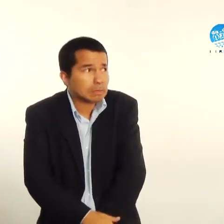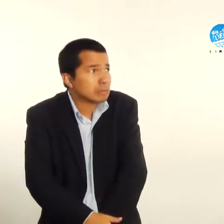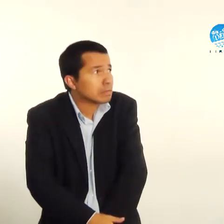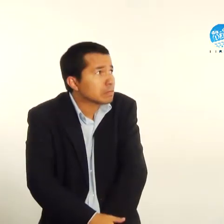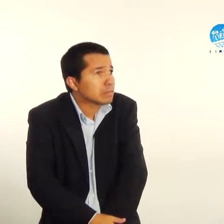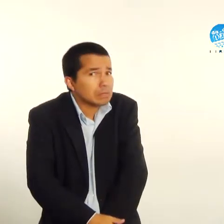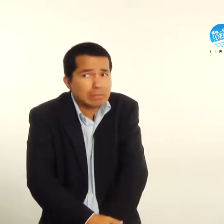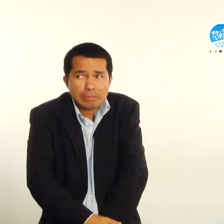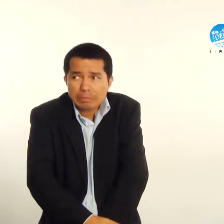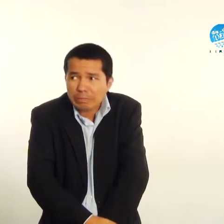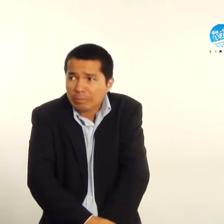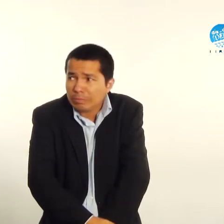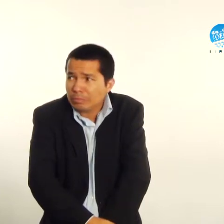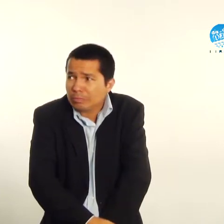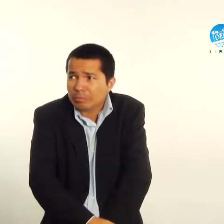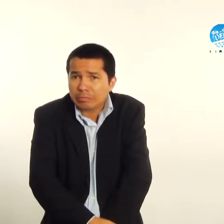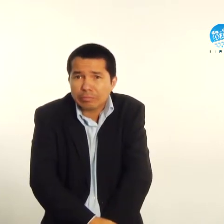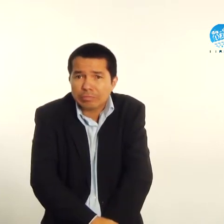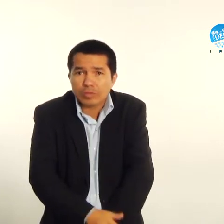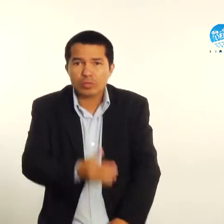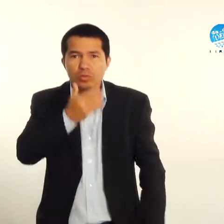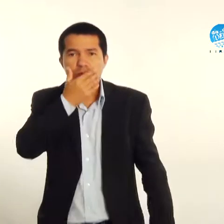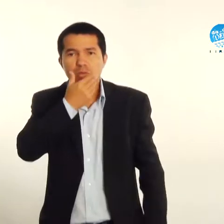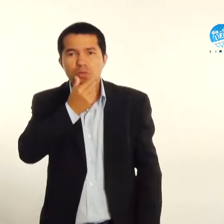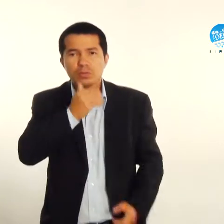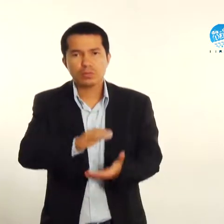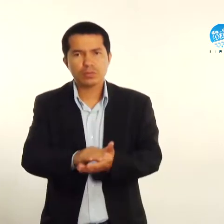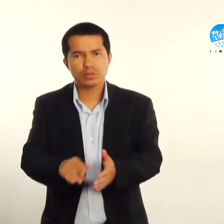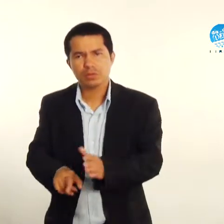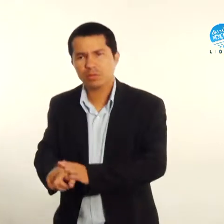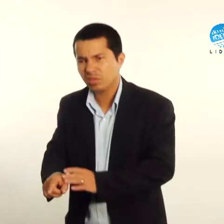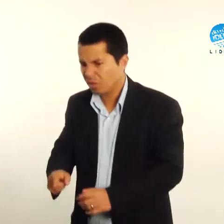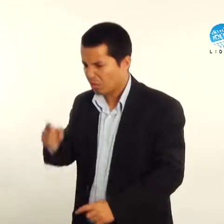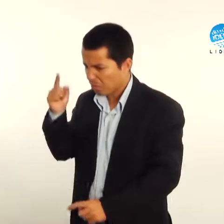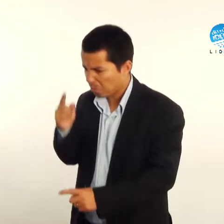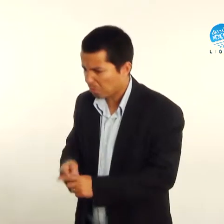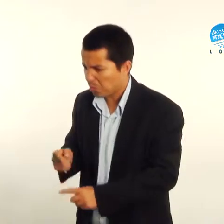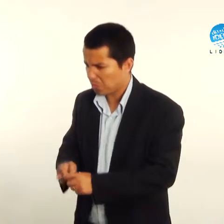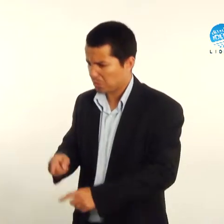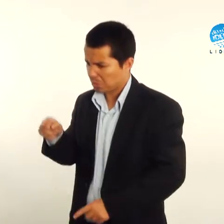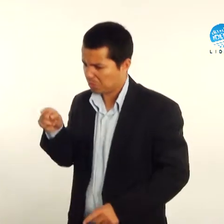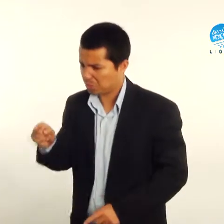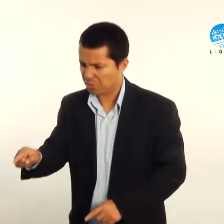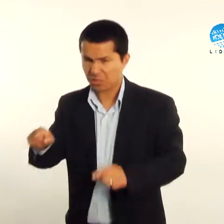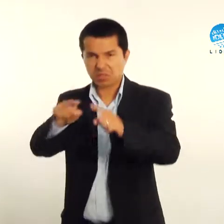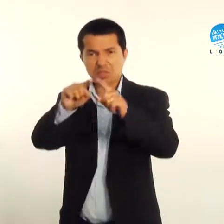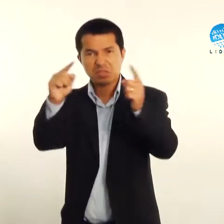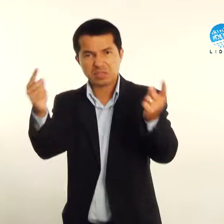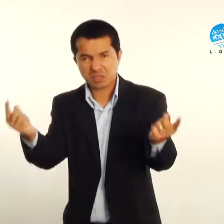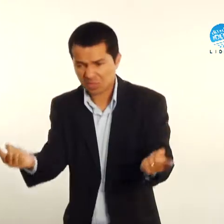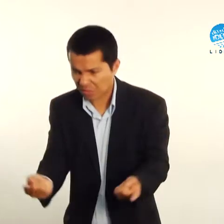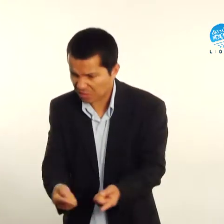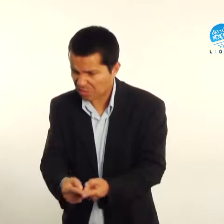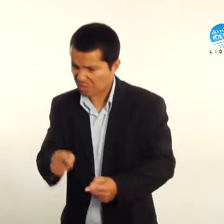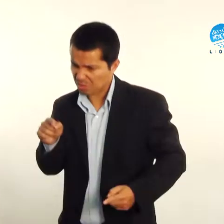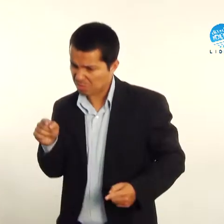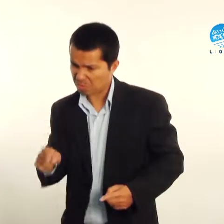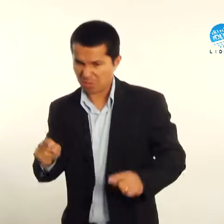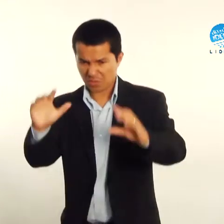Coisa estava horrível, né? E ele fez aquela pergunta horrível. Por que você baixou o